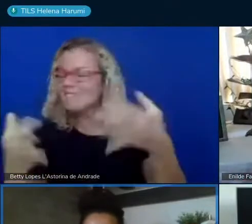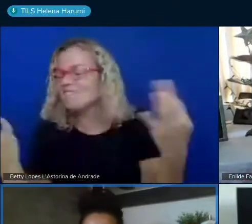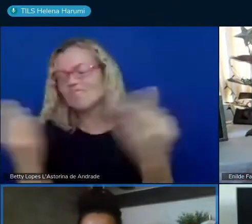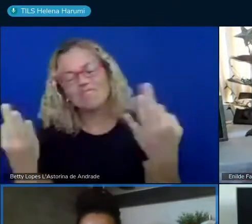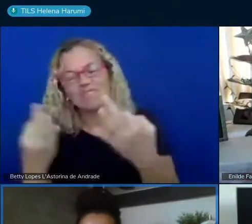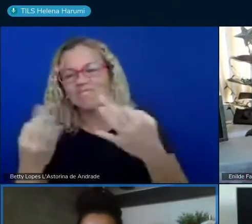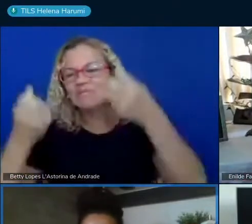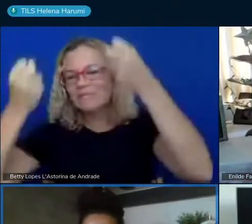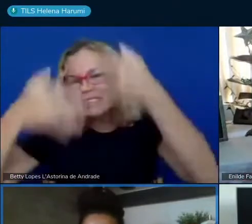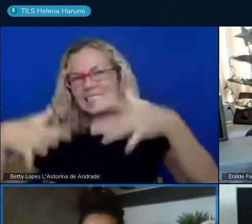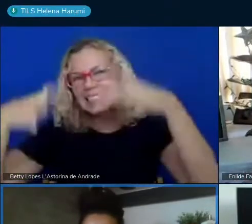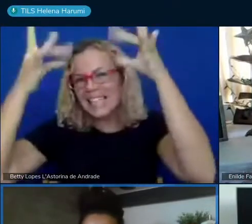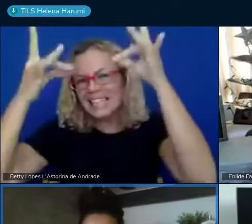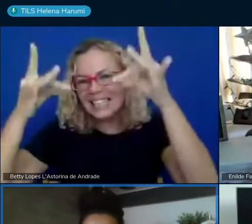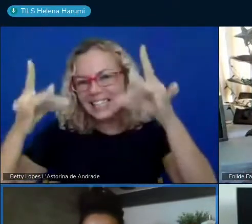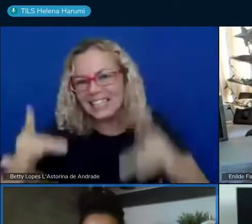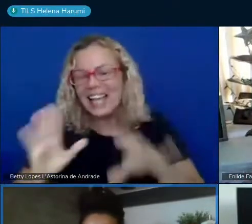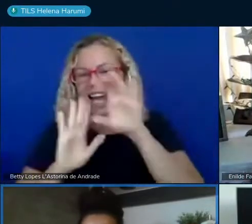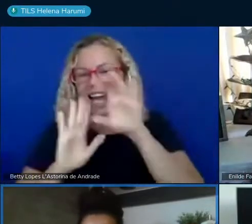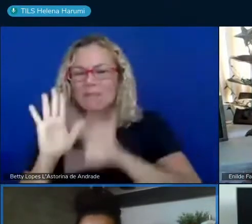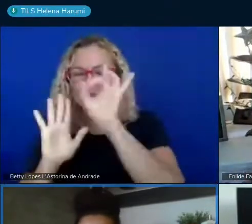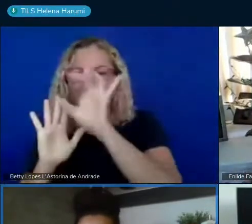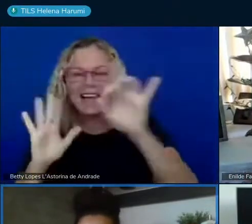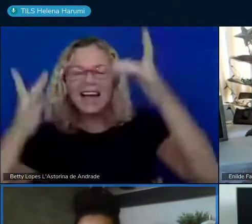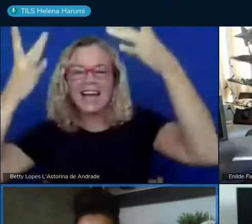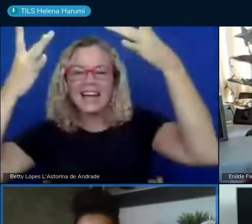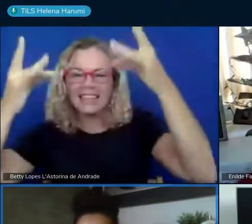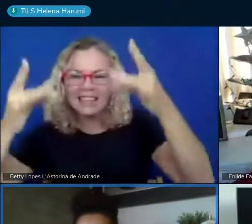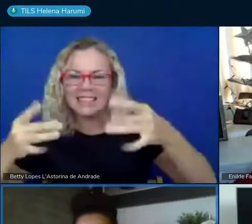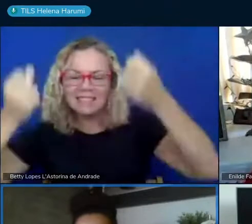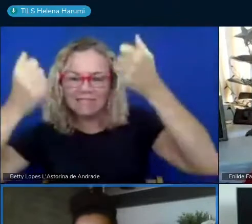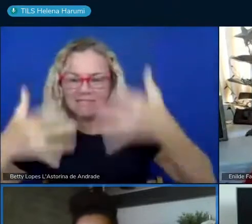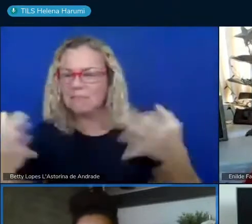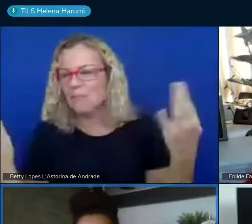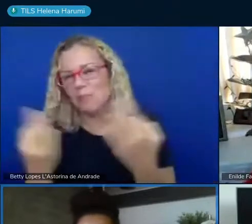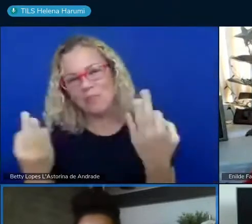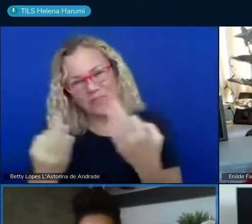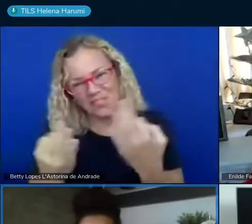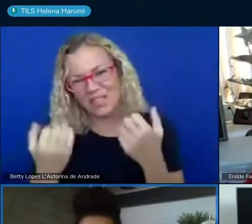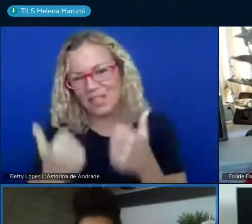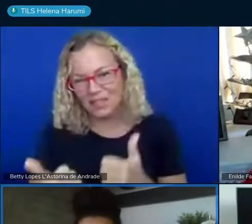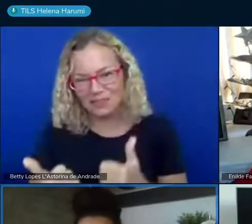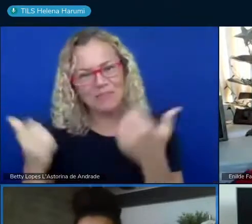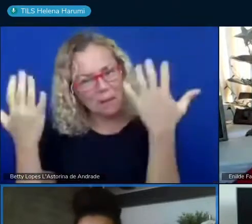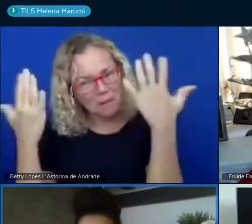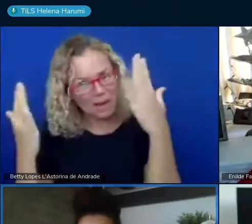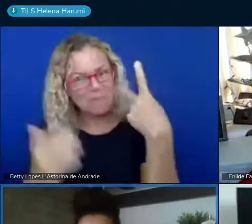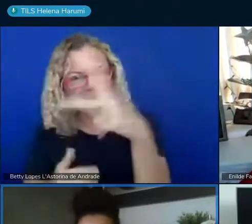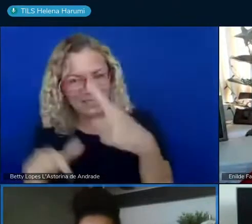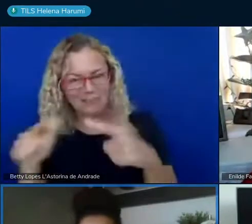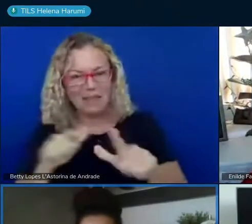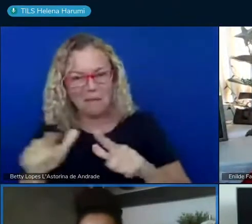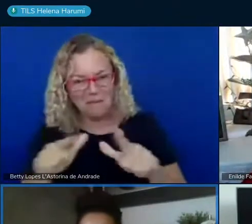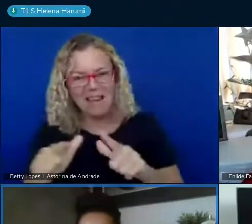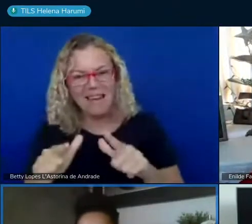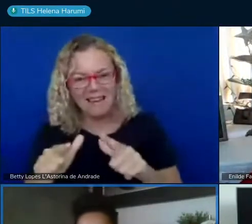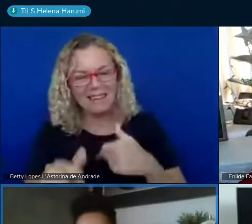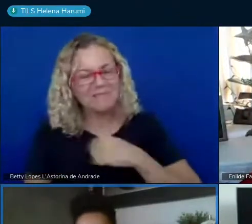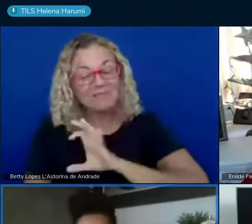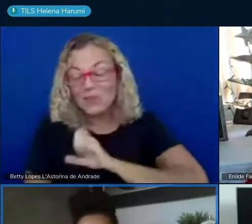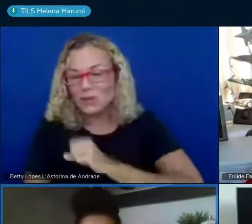A tese de apresentação que o Falck traz, ela vem muito detalhada, de maneira